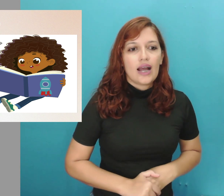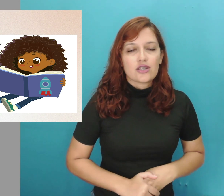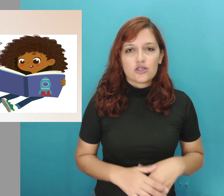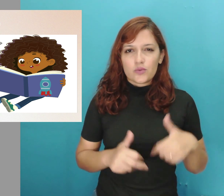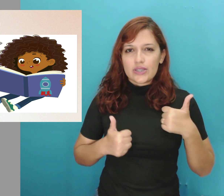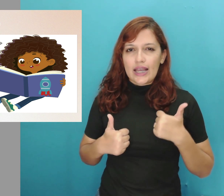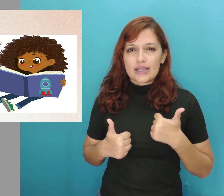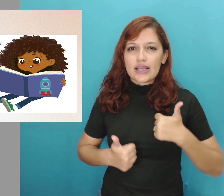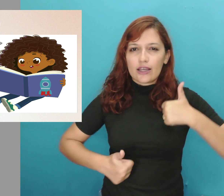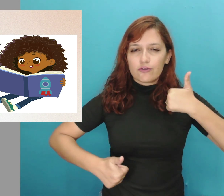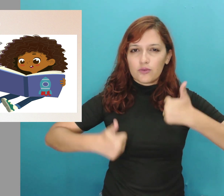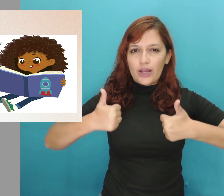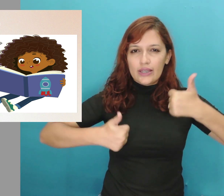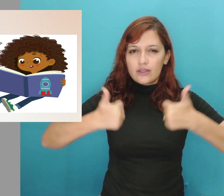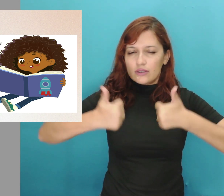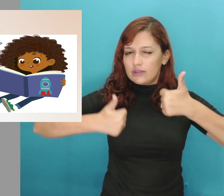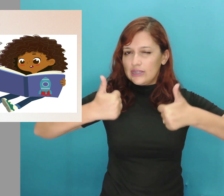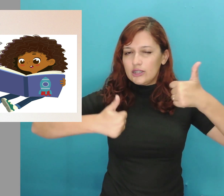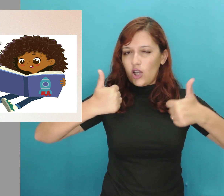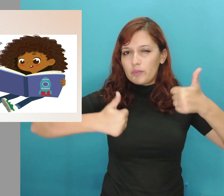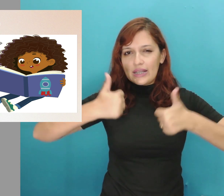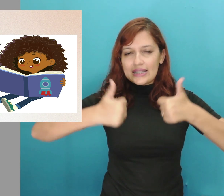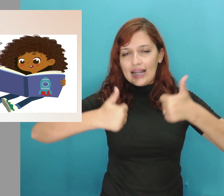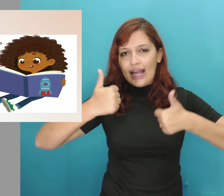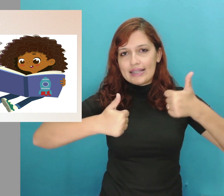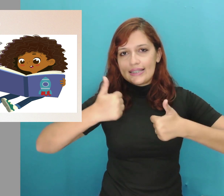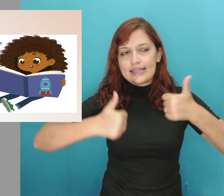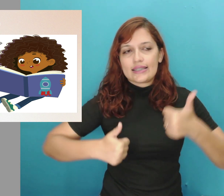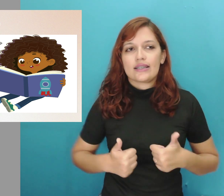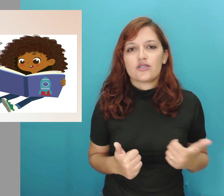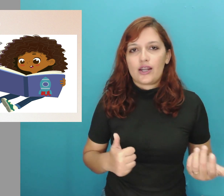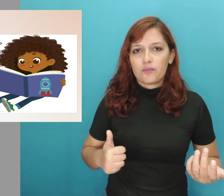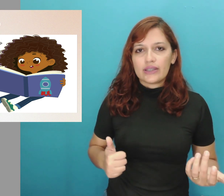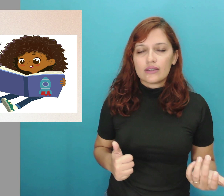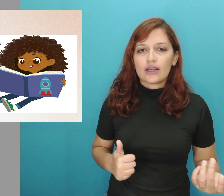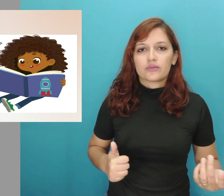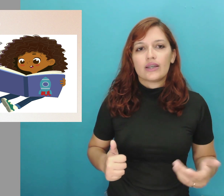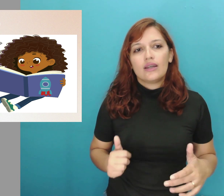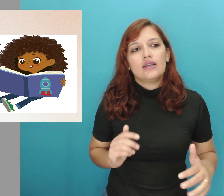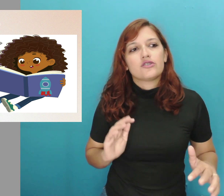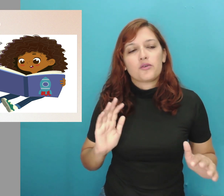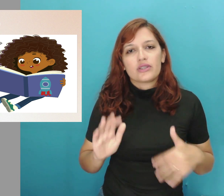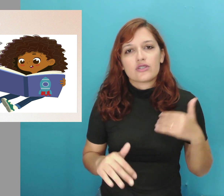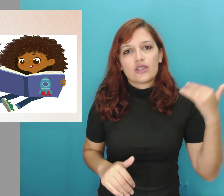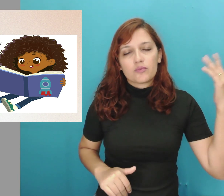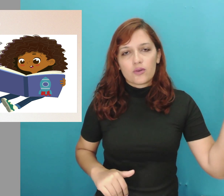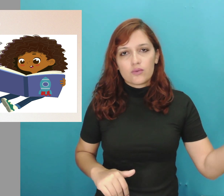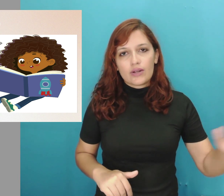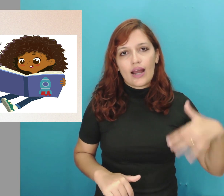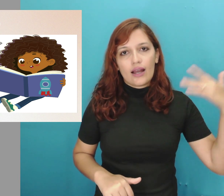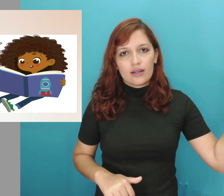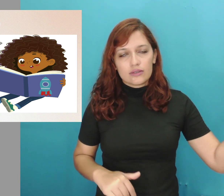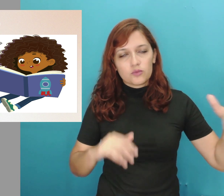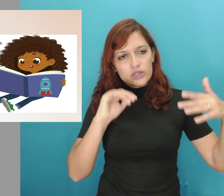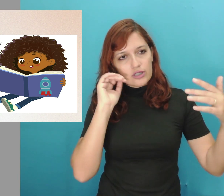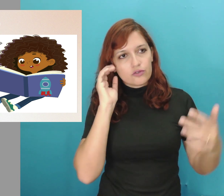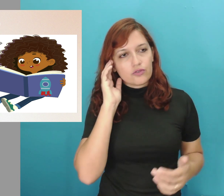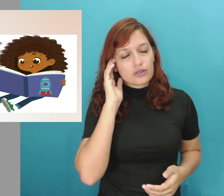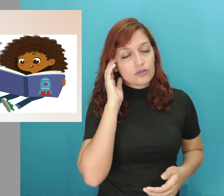gente consegue sair fluente, top das galáxias? Geralmente não, né? Geralmente a gente tem que procurar um ensino fora. Não estou